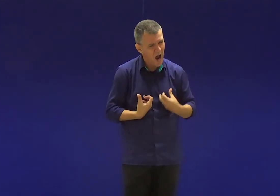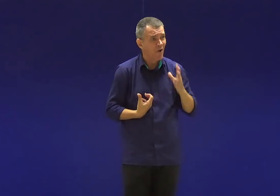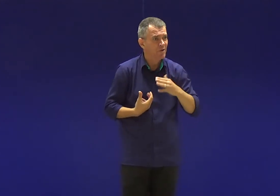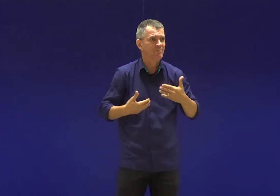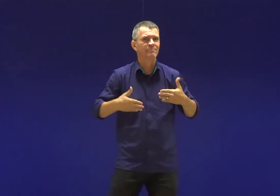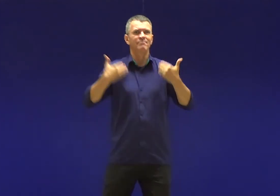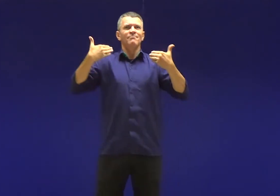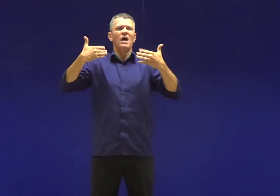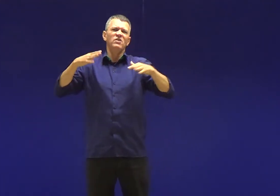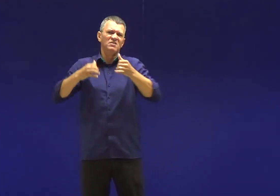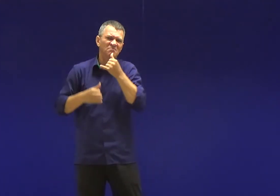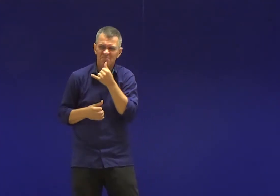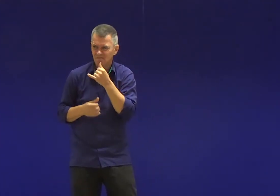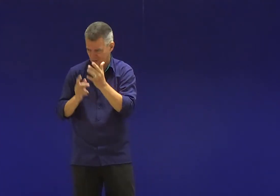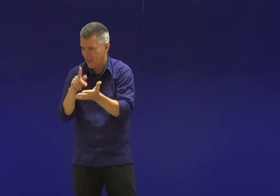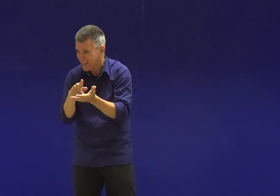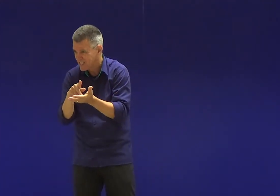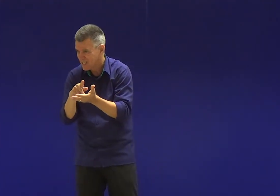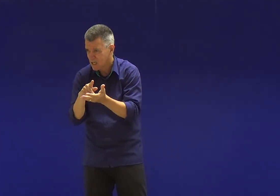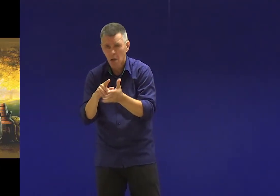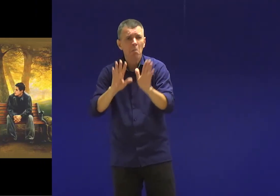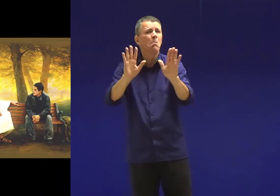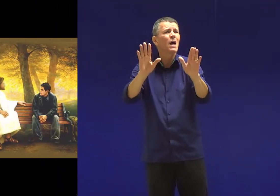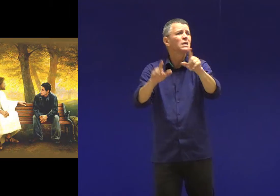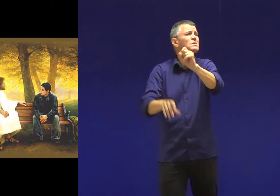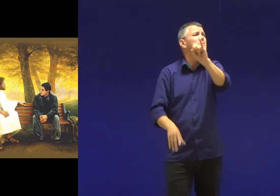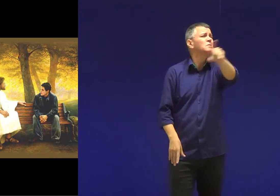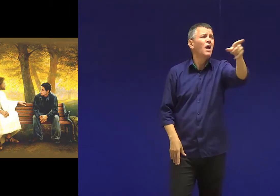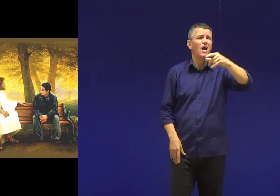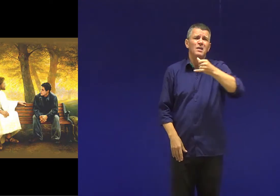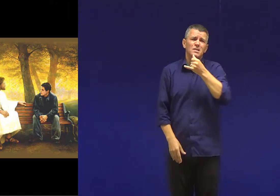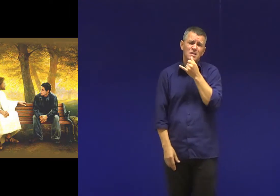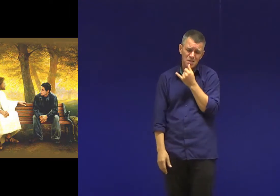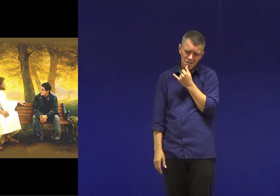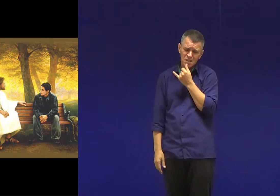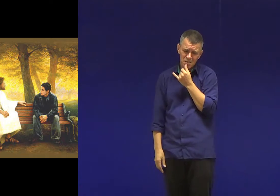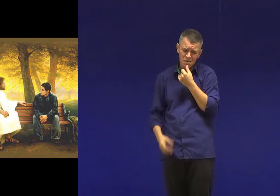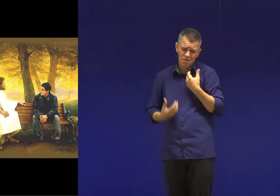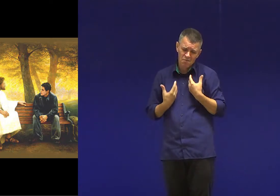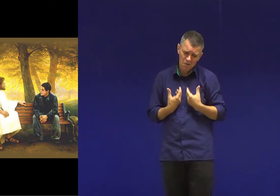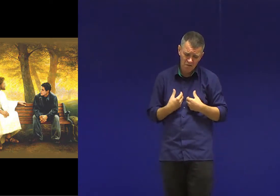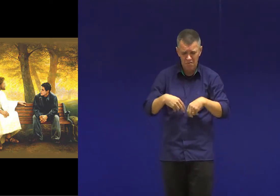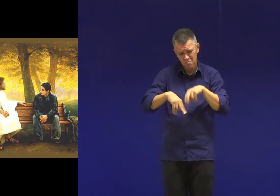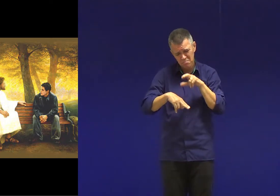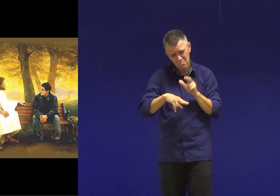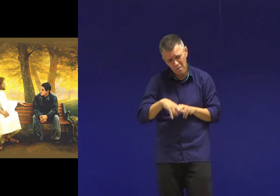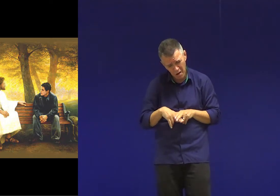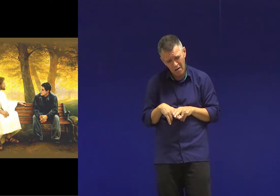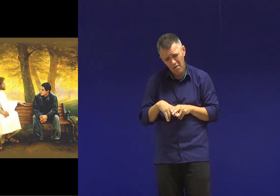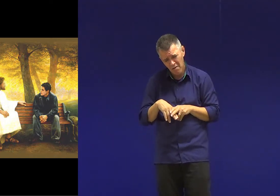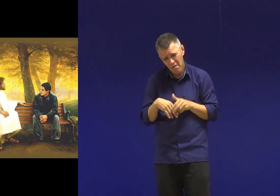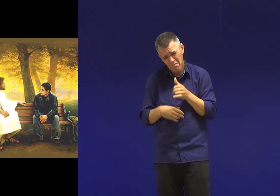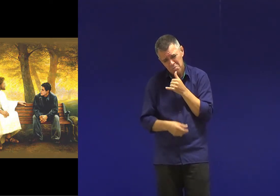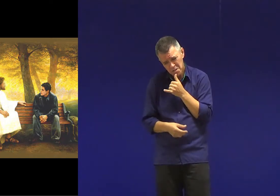tristes ou cansados ou desanimados? Se você se sente triste, cansado,